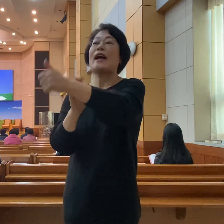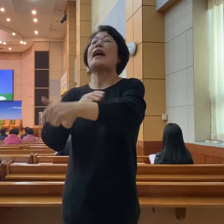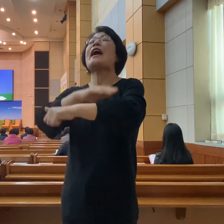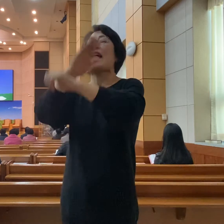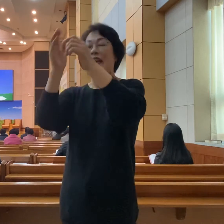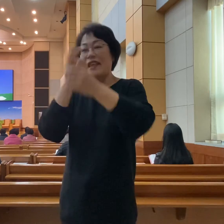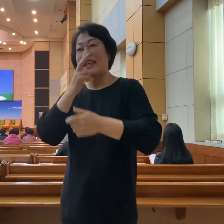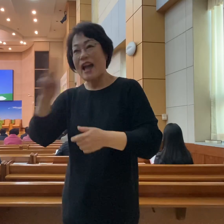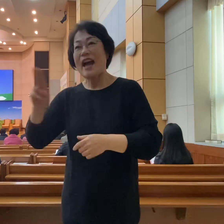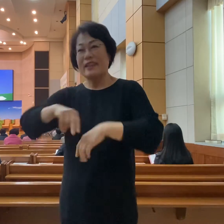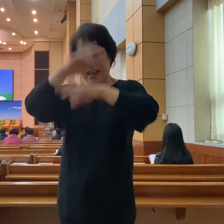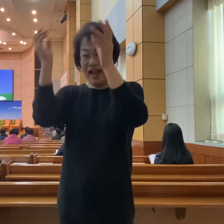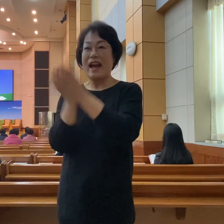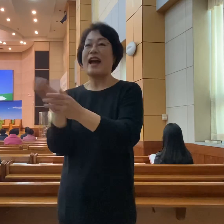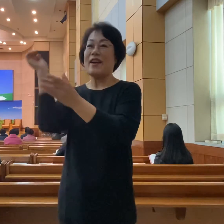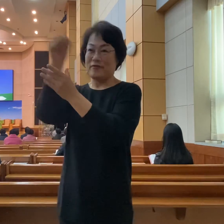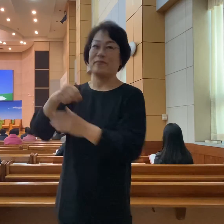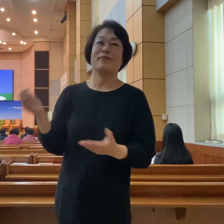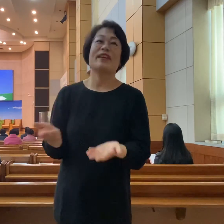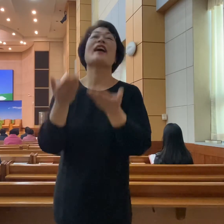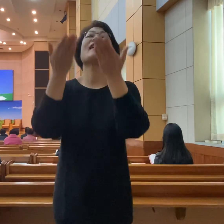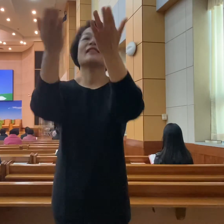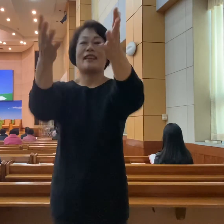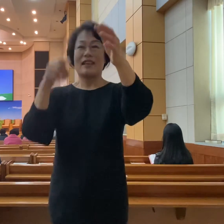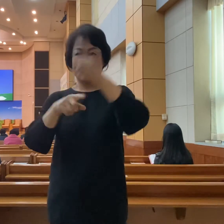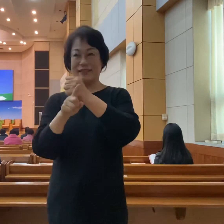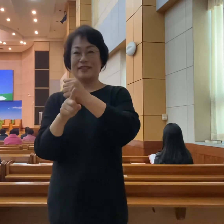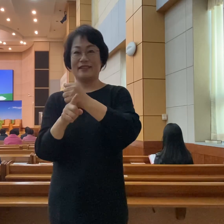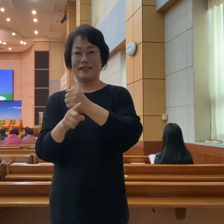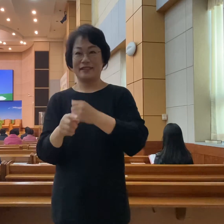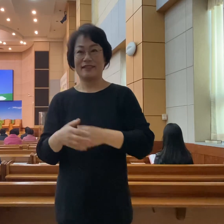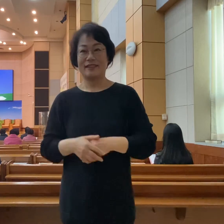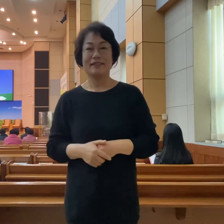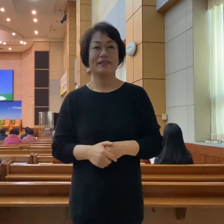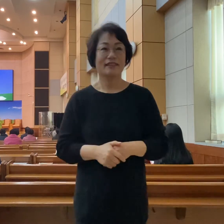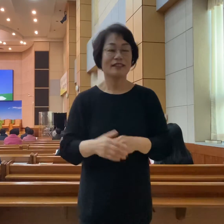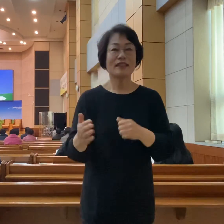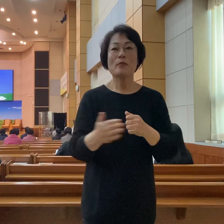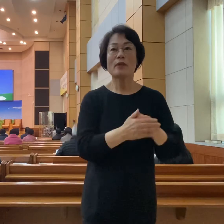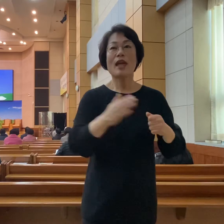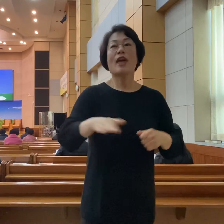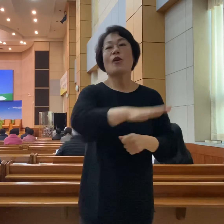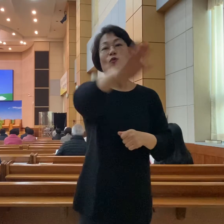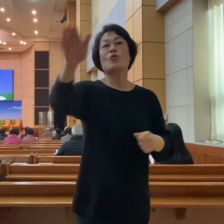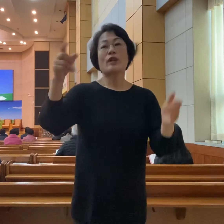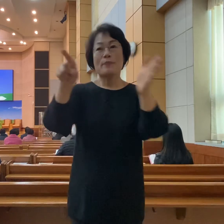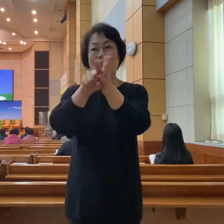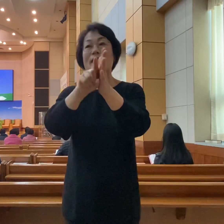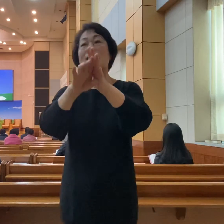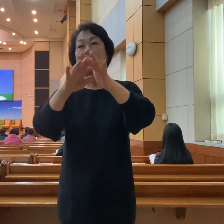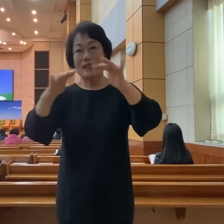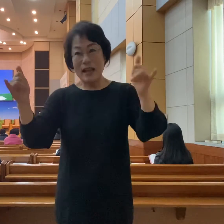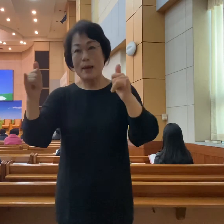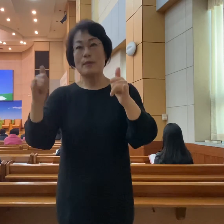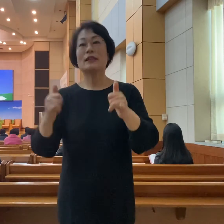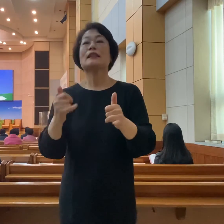그래 하는데 하나님께서 안 들어주실 일이 있겠습니까? 여기